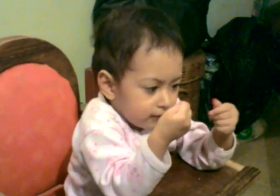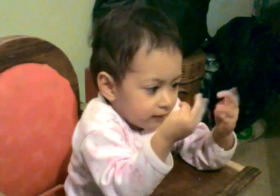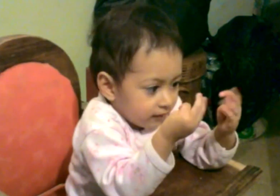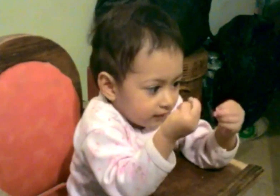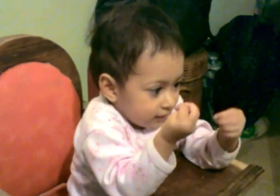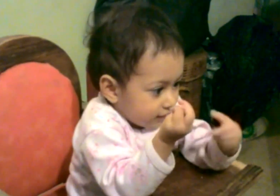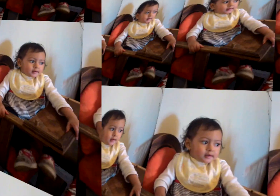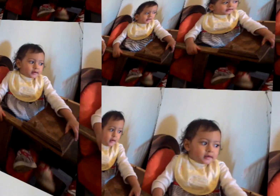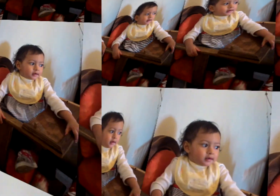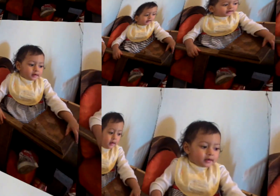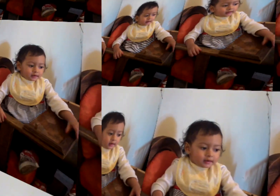Pelota